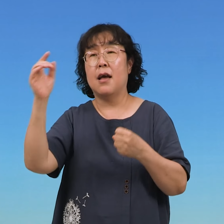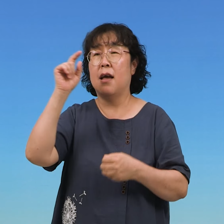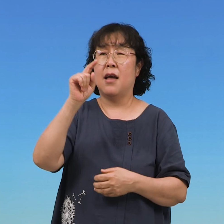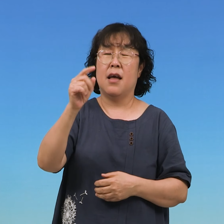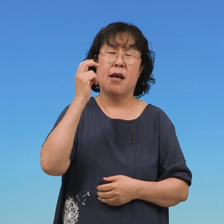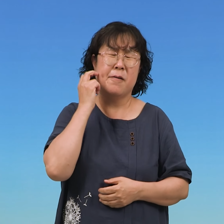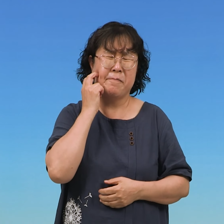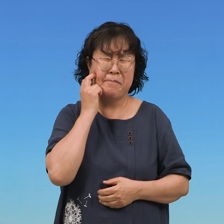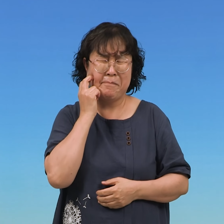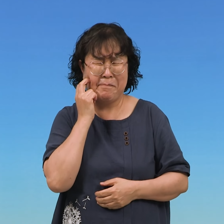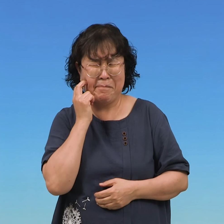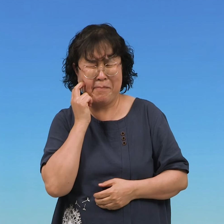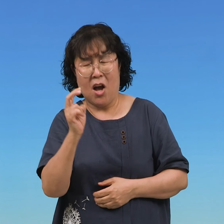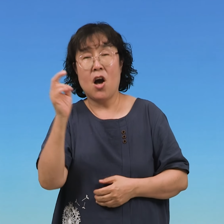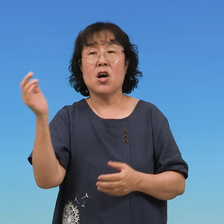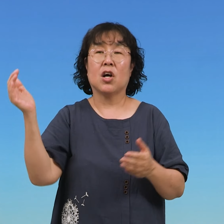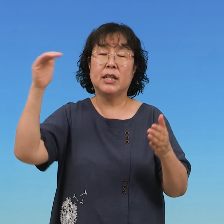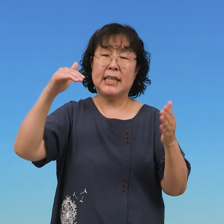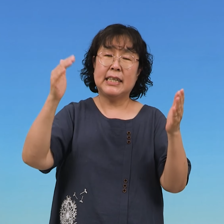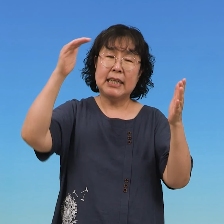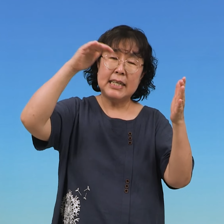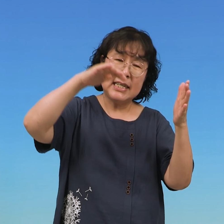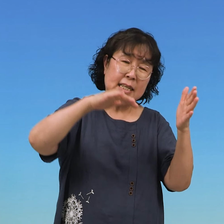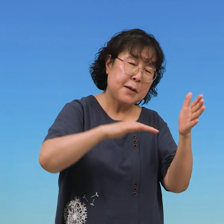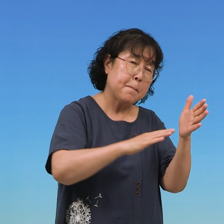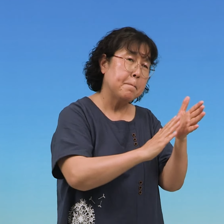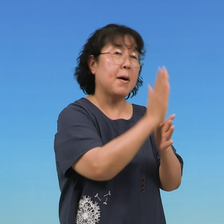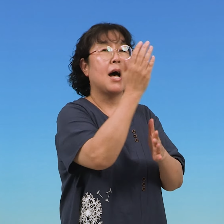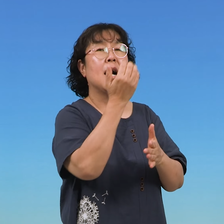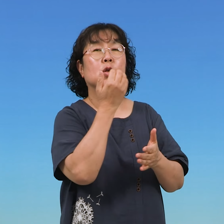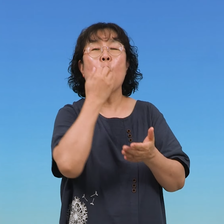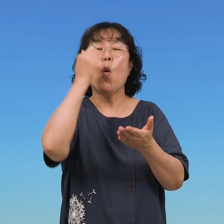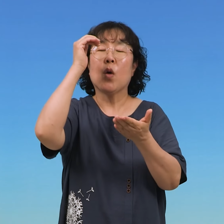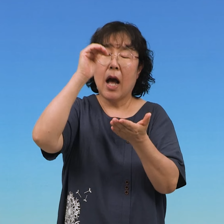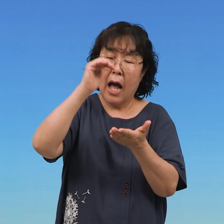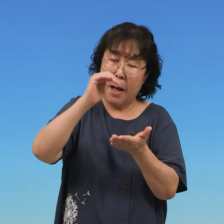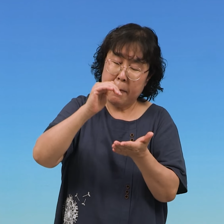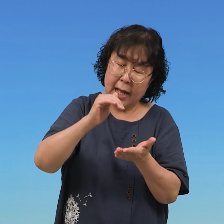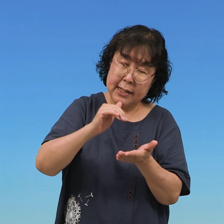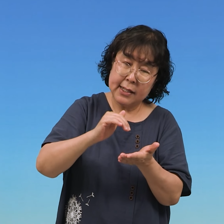저 거친 파도가 반석이 되고